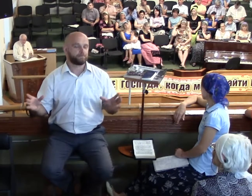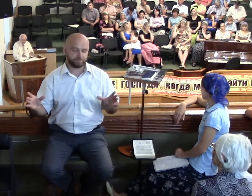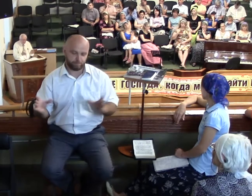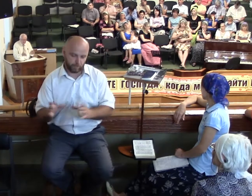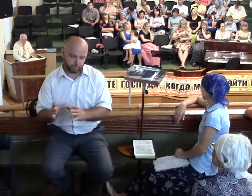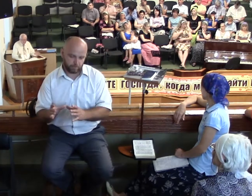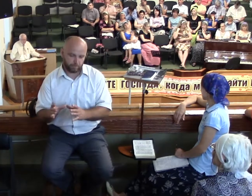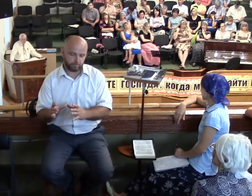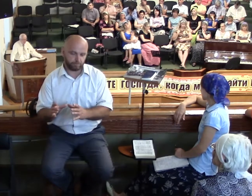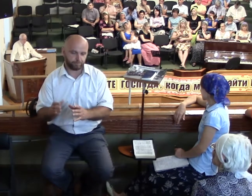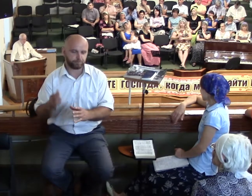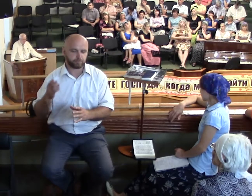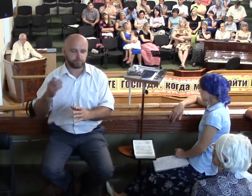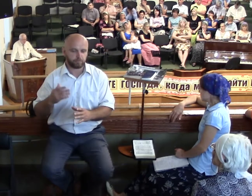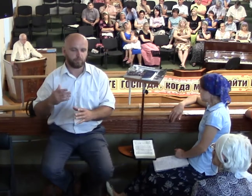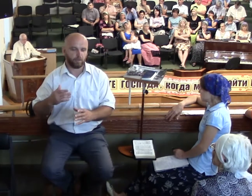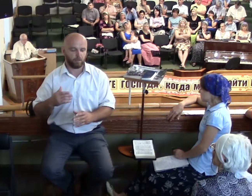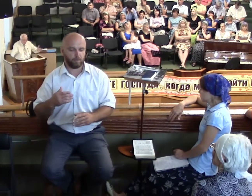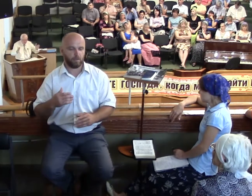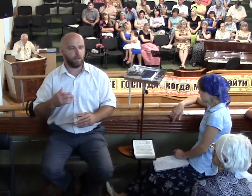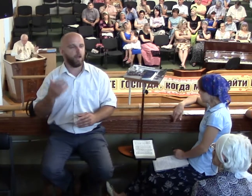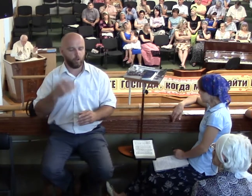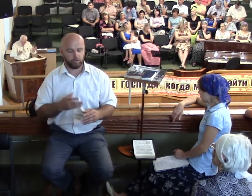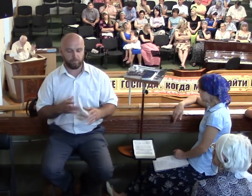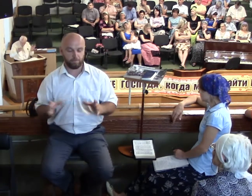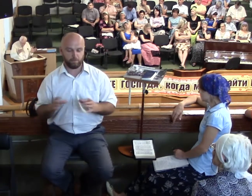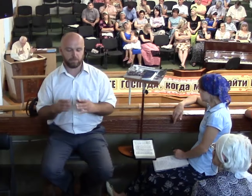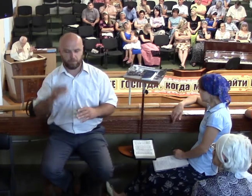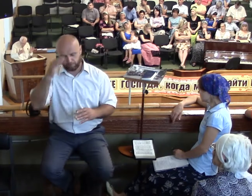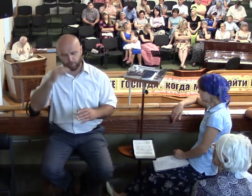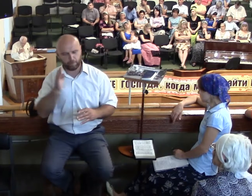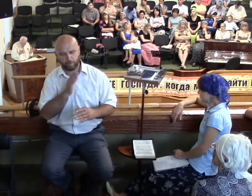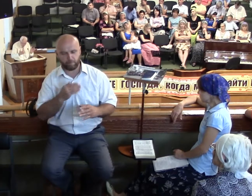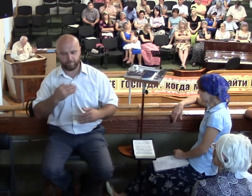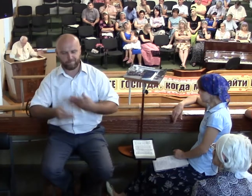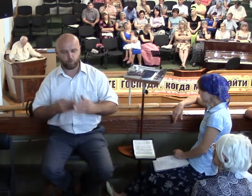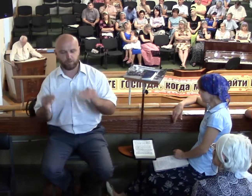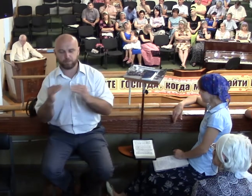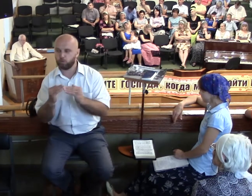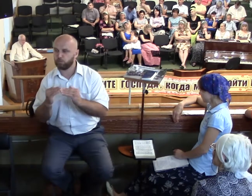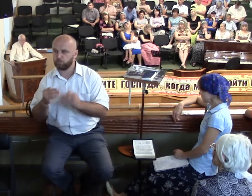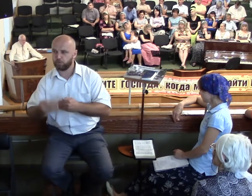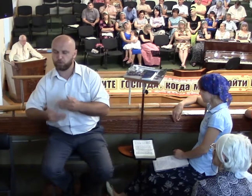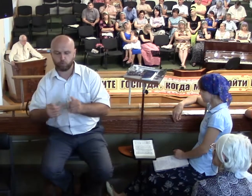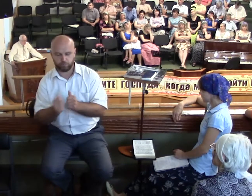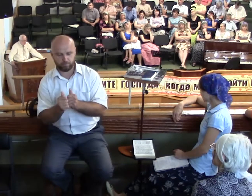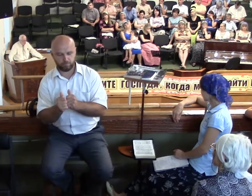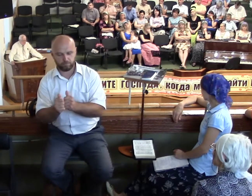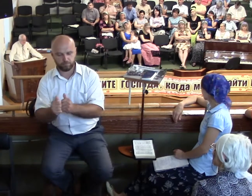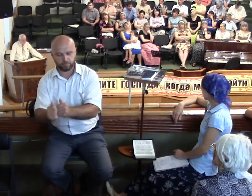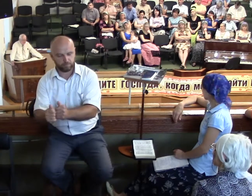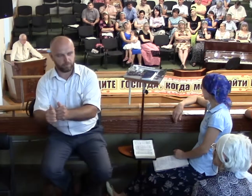все дни до скончания века. Поэтому процесс, вот этот второй, практическая святость,